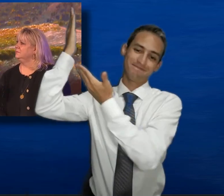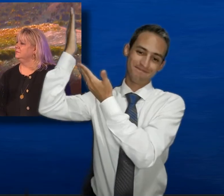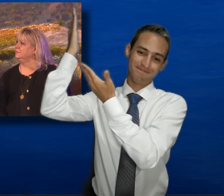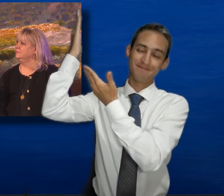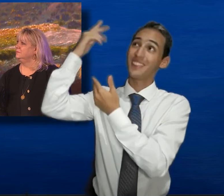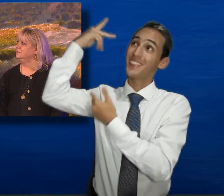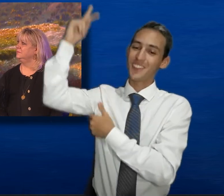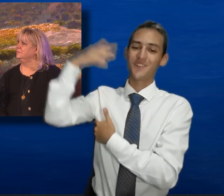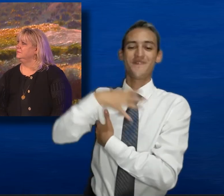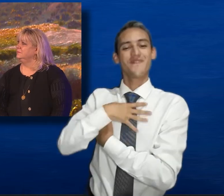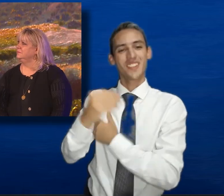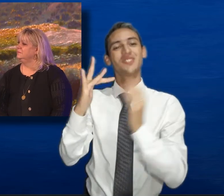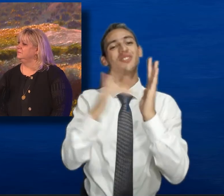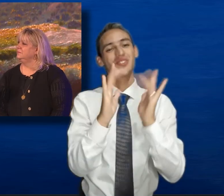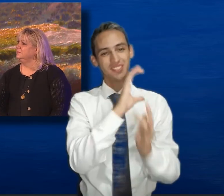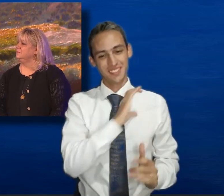capacitada